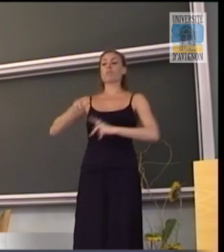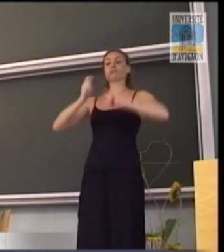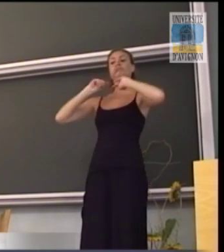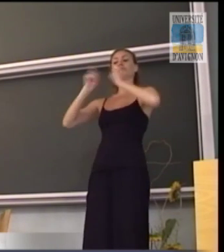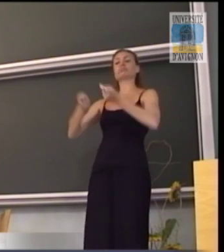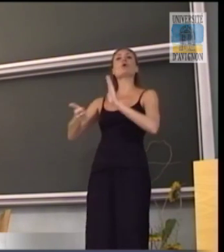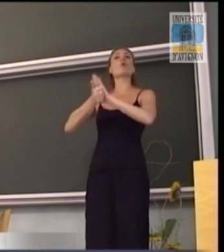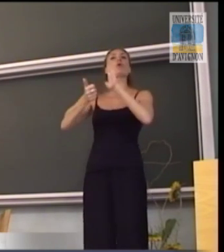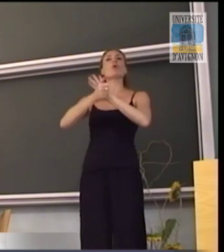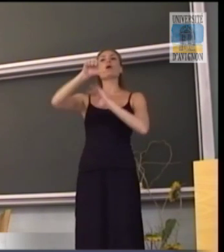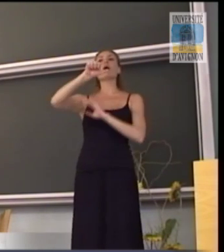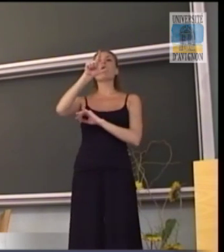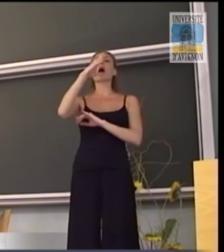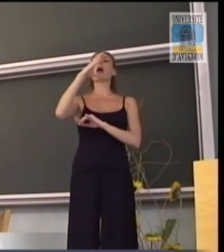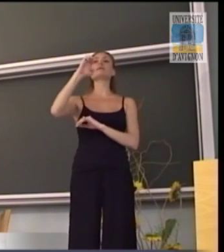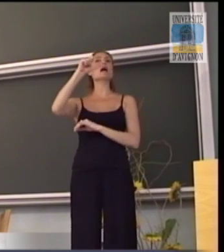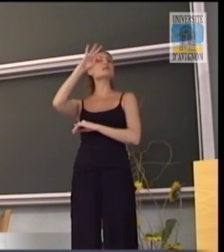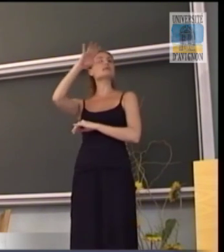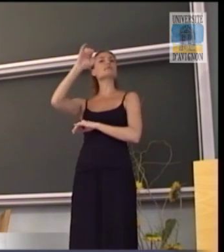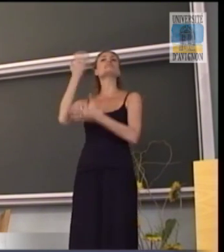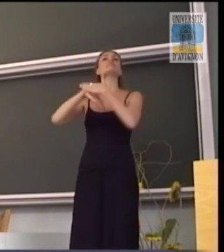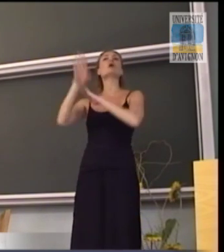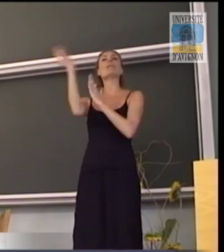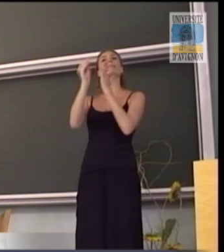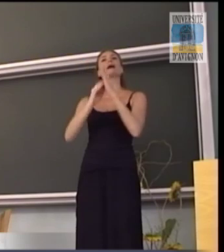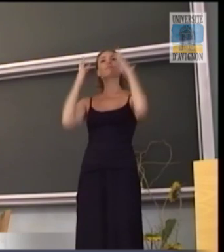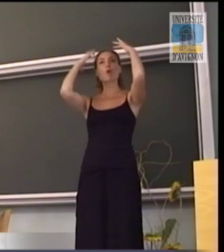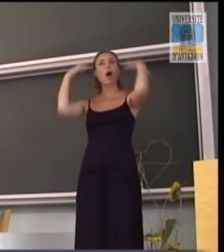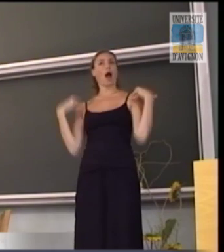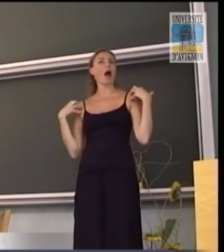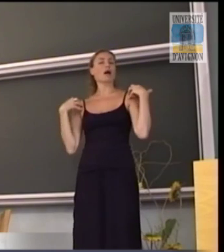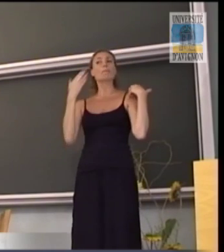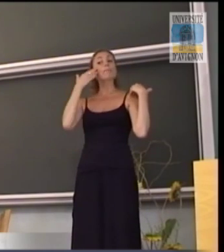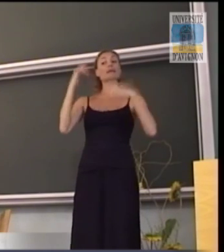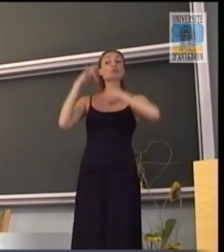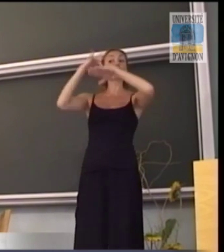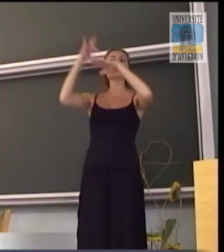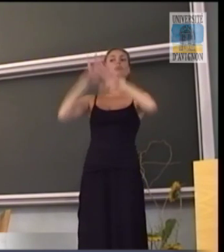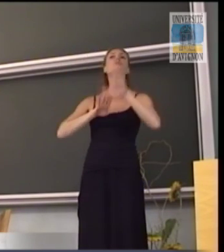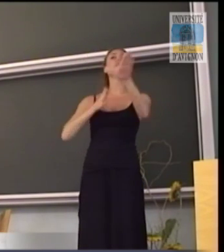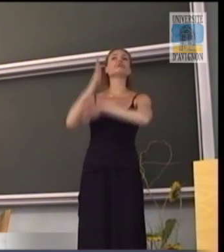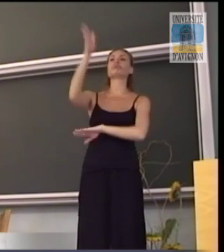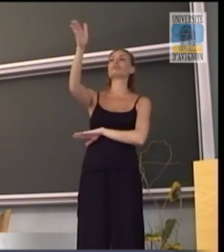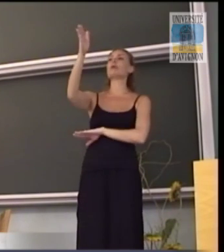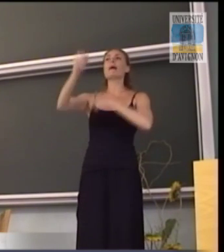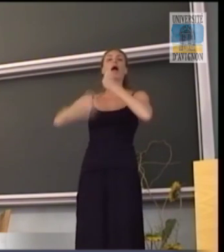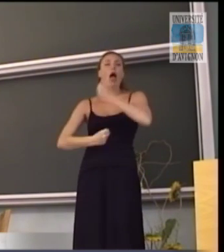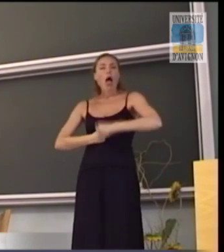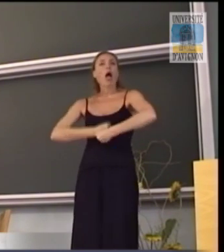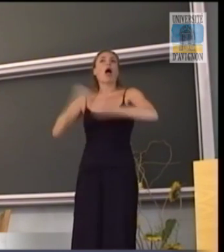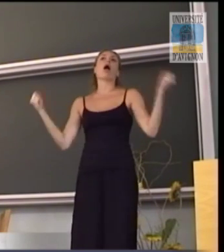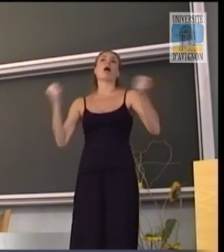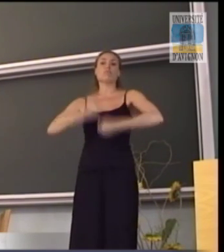d'Alceste dans Le Misanthrope, ça lui permettrait de purger sa haine du monde. C'est pas faux. Et que c'est vrai que